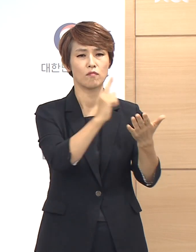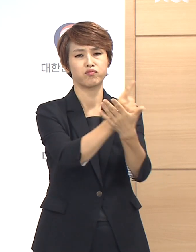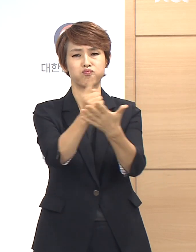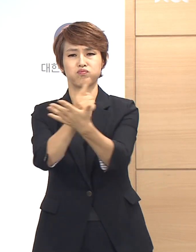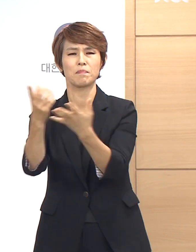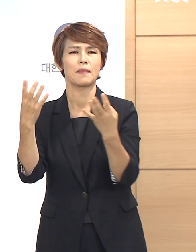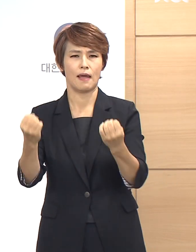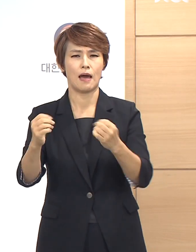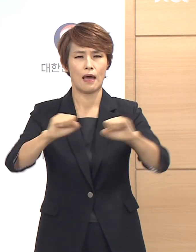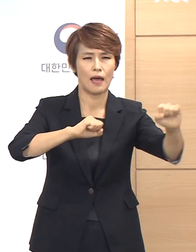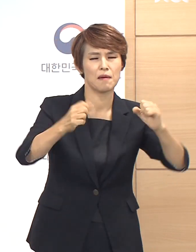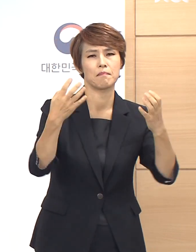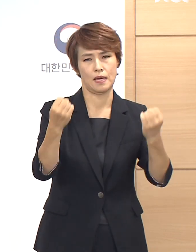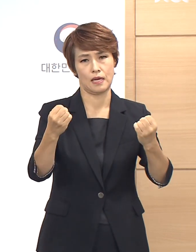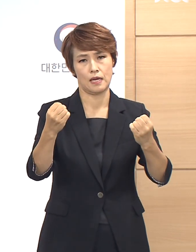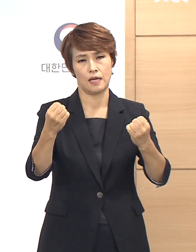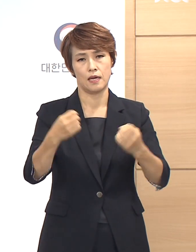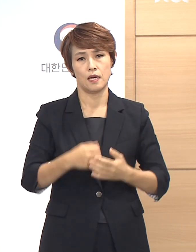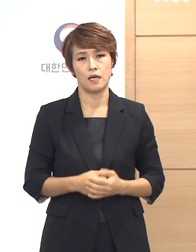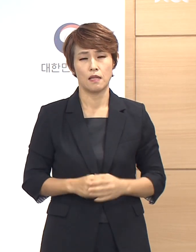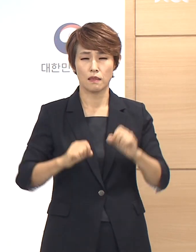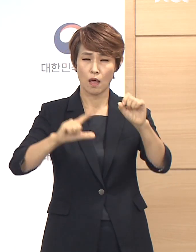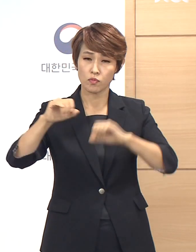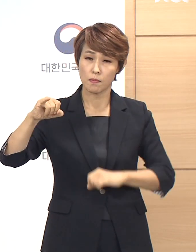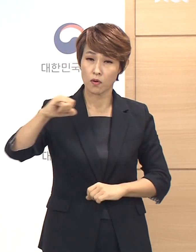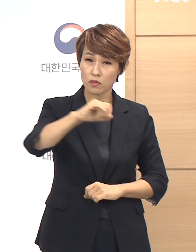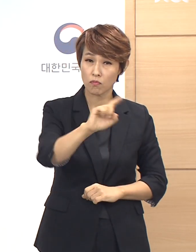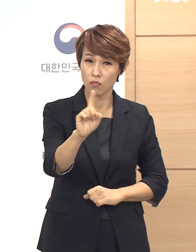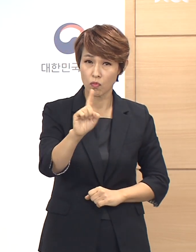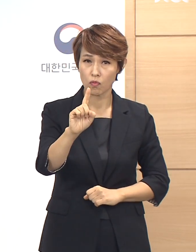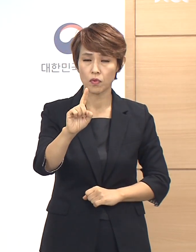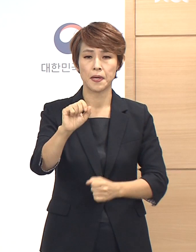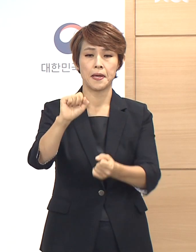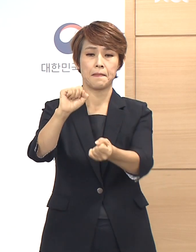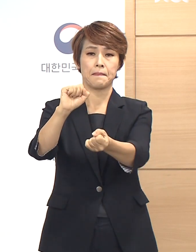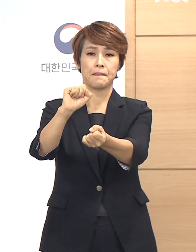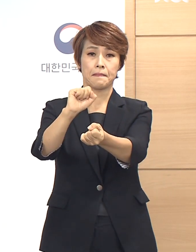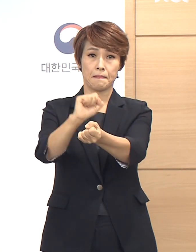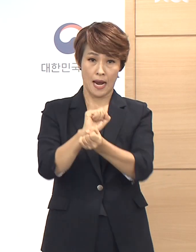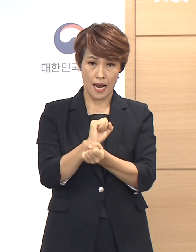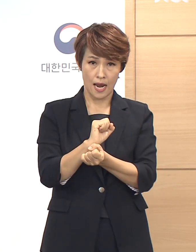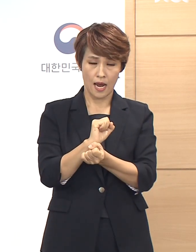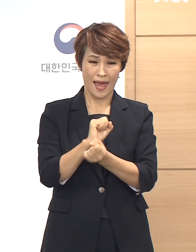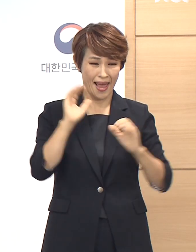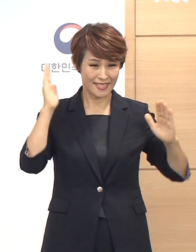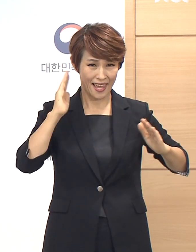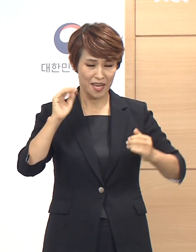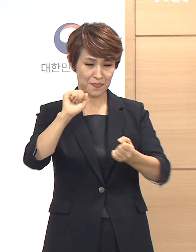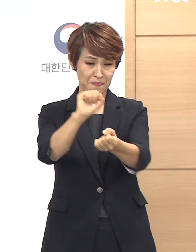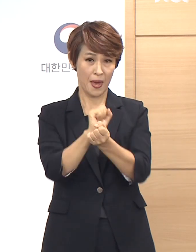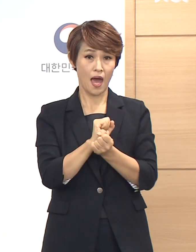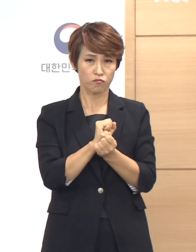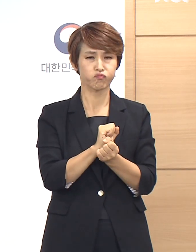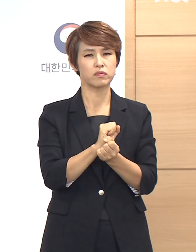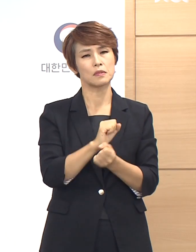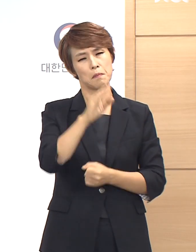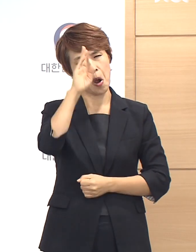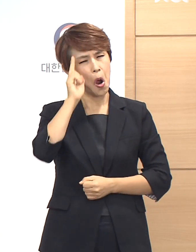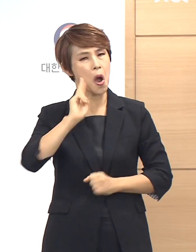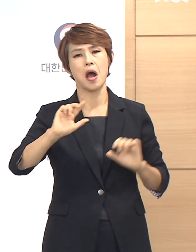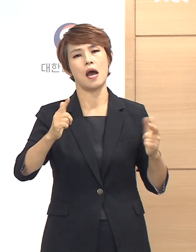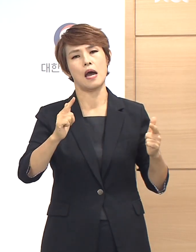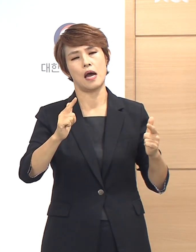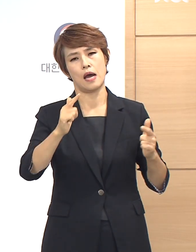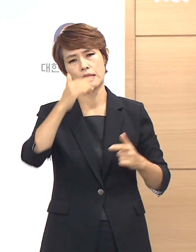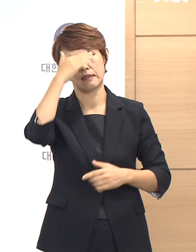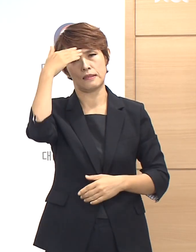그렇습니다. 다행히도 대부분의 바이러스들은 감염이 되더라도 어린아이들은 가볍게 앓고 중증으로 안